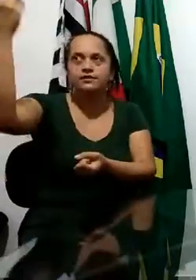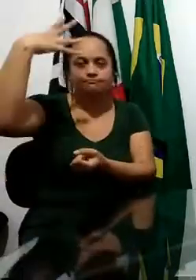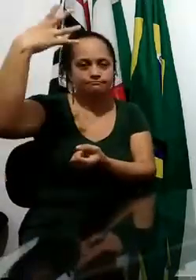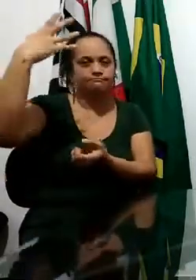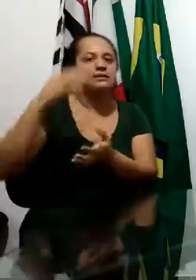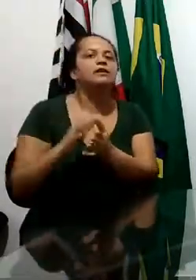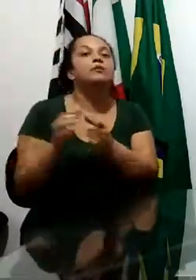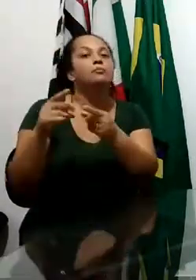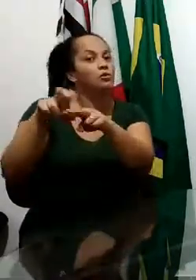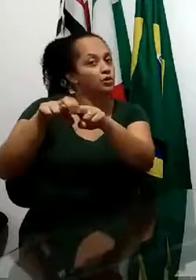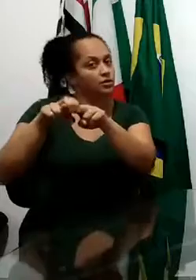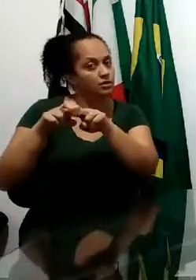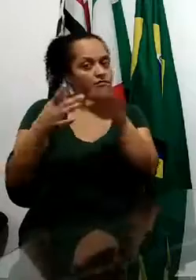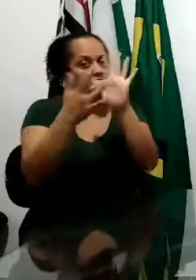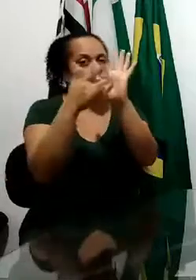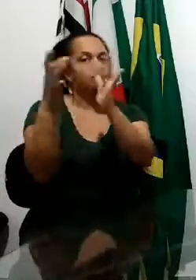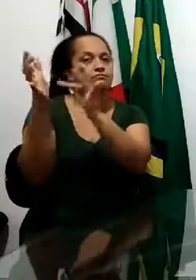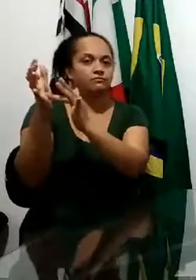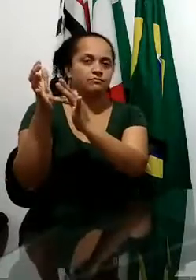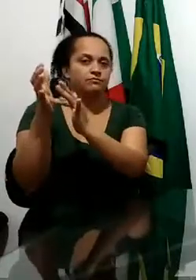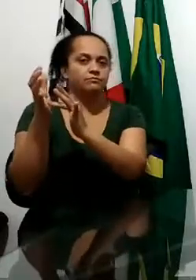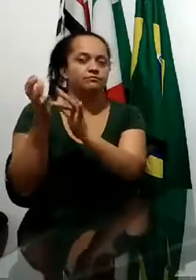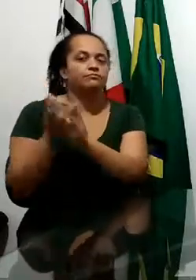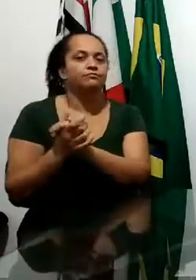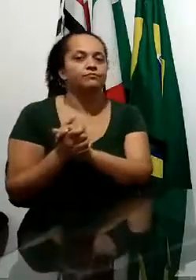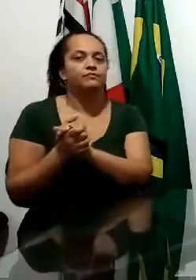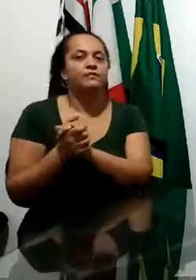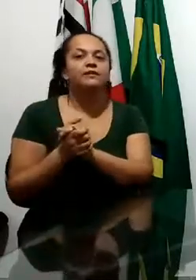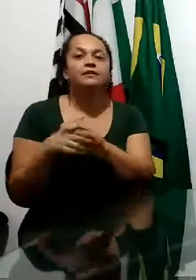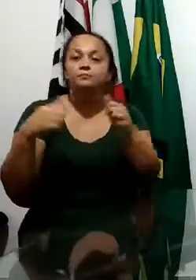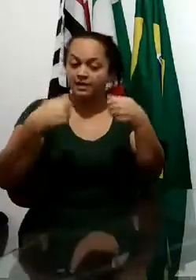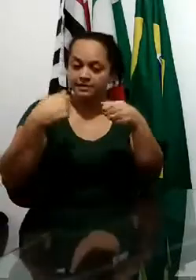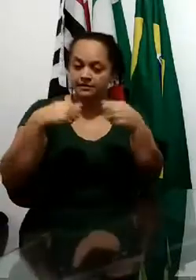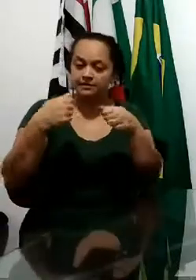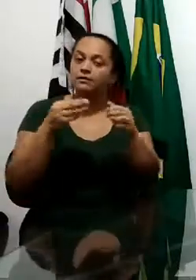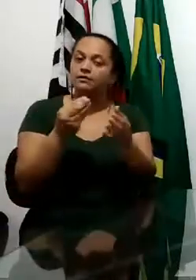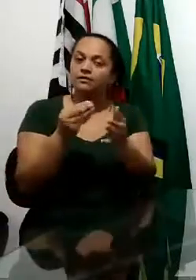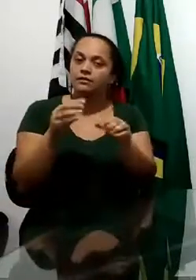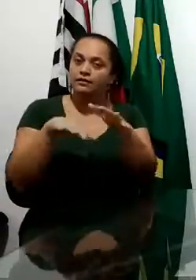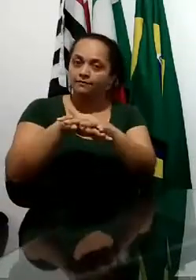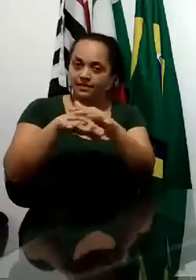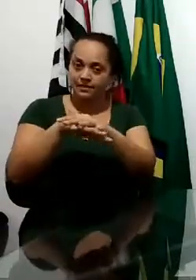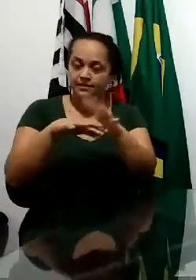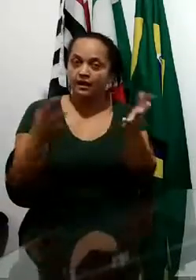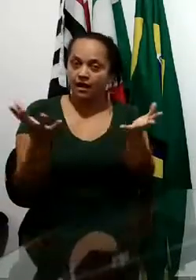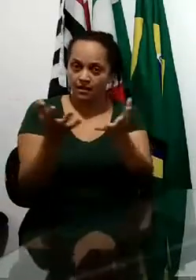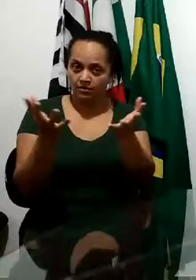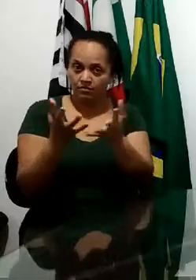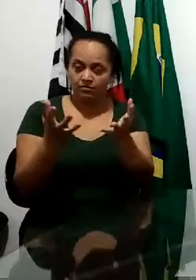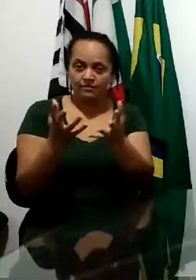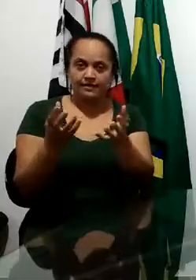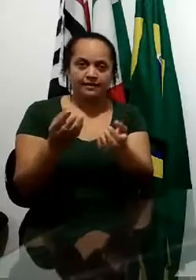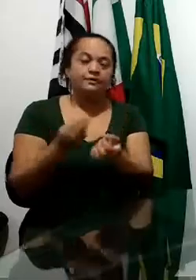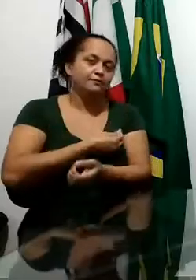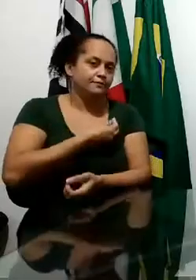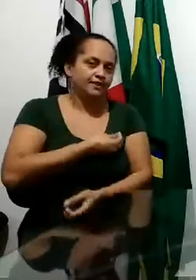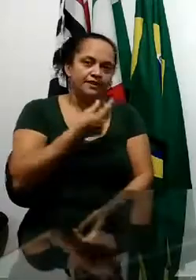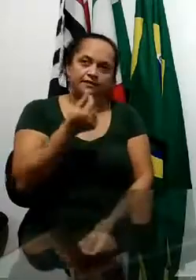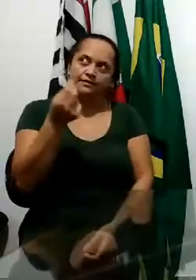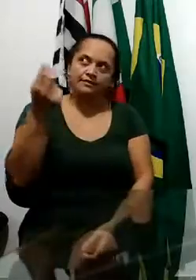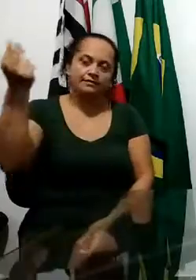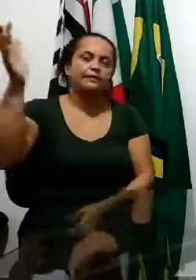Cristo Jesus antes dos tempos eternos. Olha que interessante, né? E Efésios capítulo